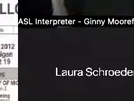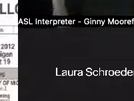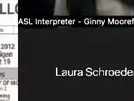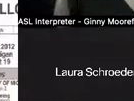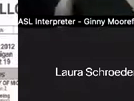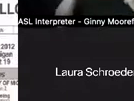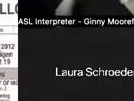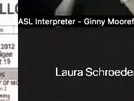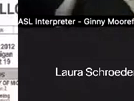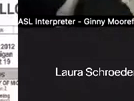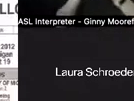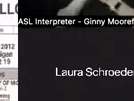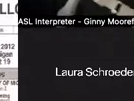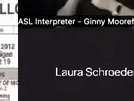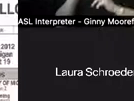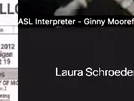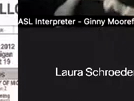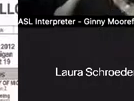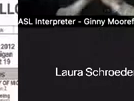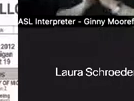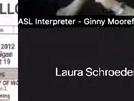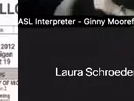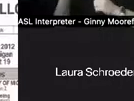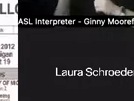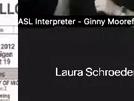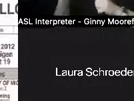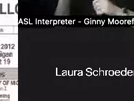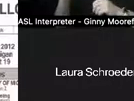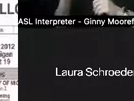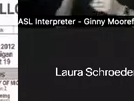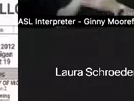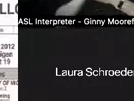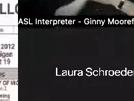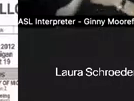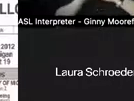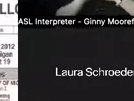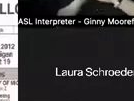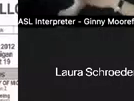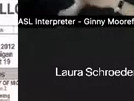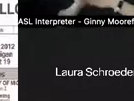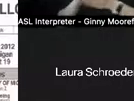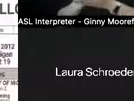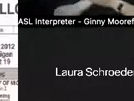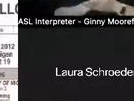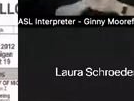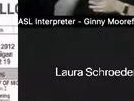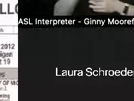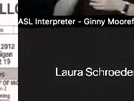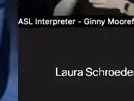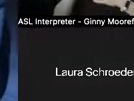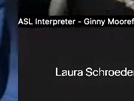de personas con discapacidades para ayudarnos con este proceso de ver nuestros